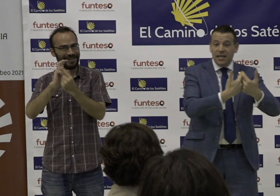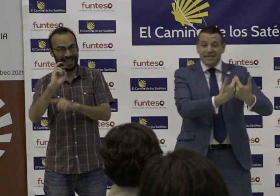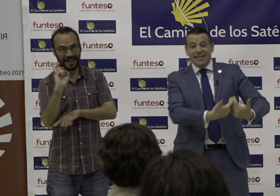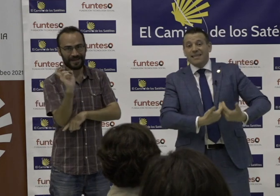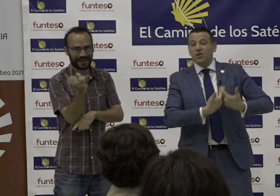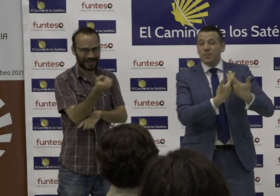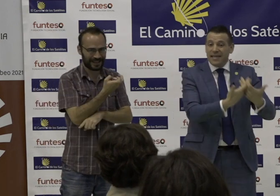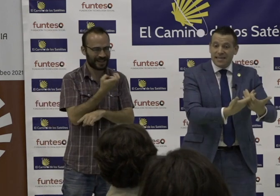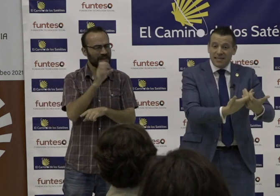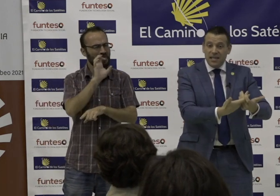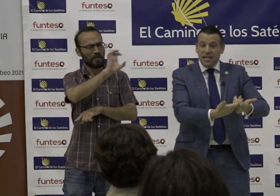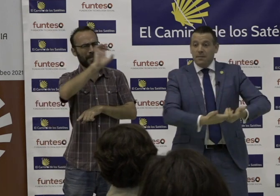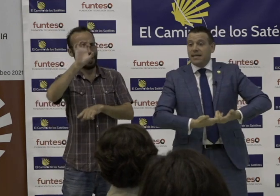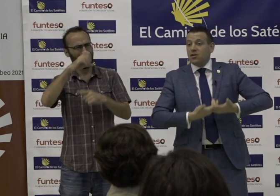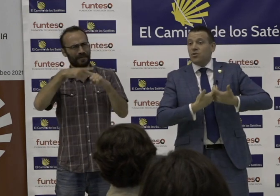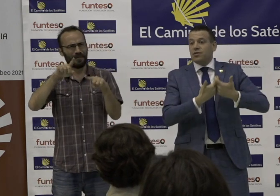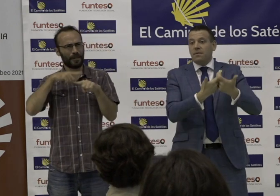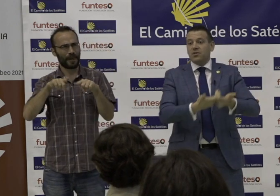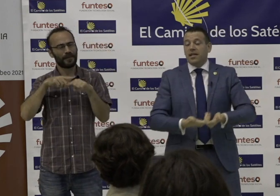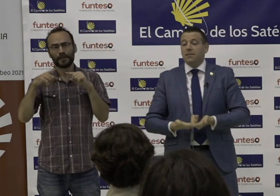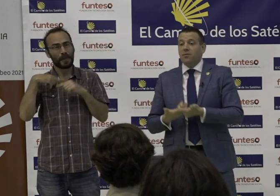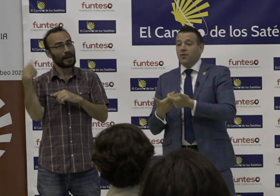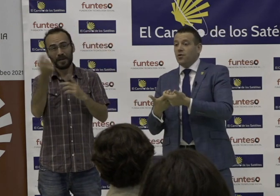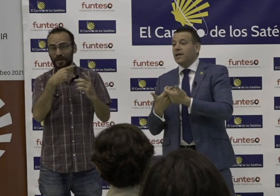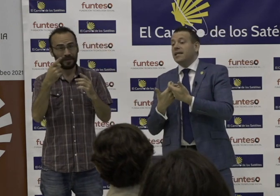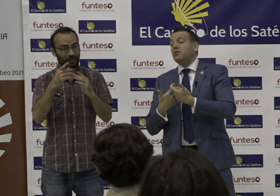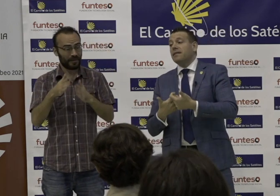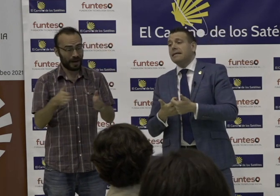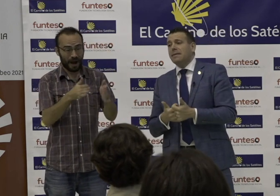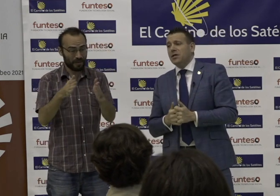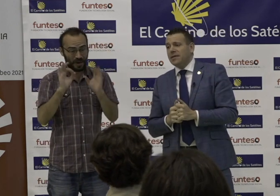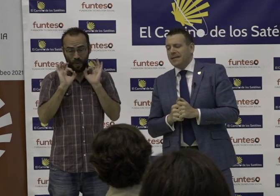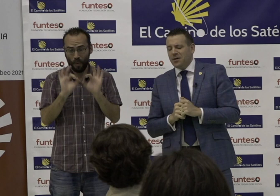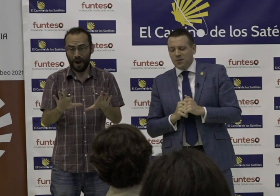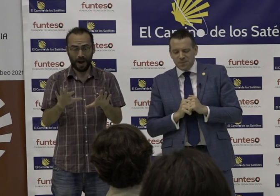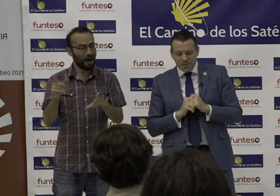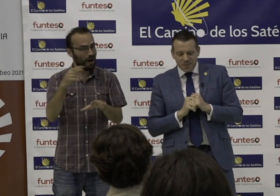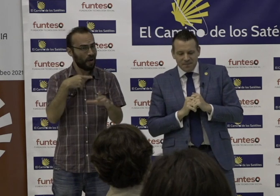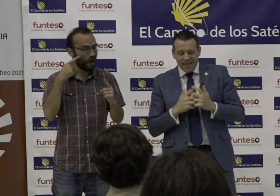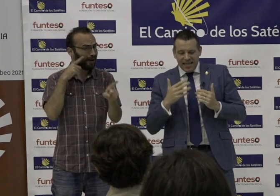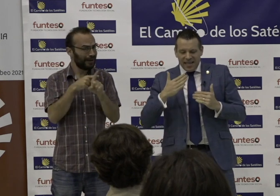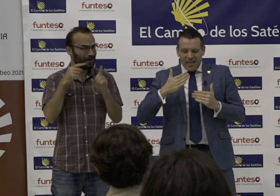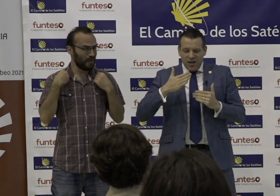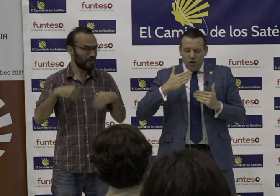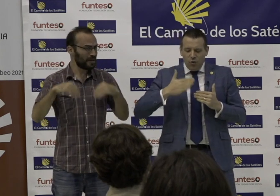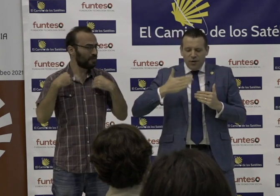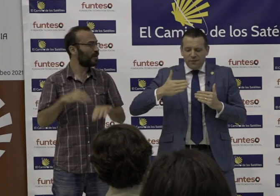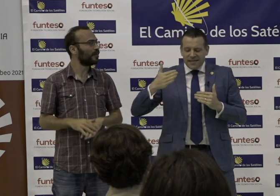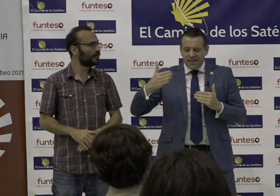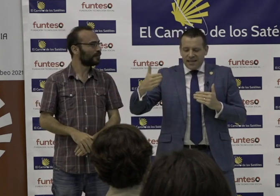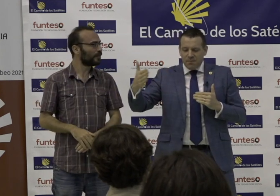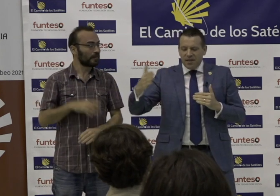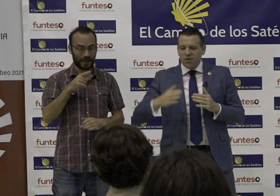diversidad, de distintos países y ver que todos íbamos en el mismo foco. Queríamos hacer el Camino de Santiago. Hubo